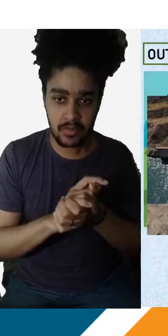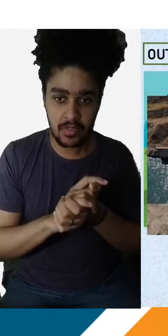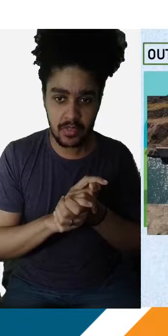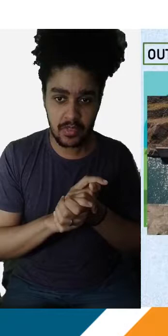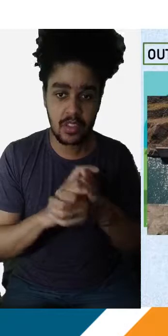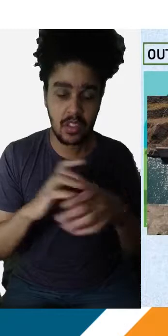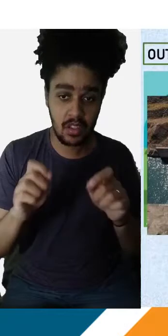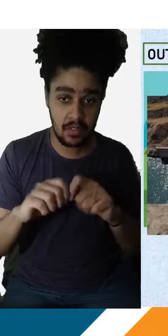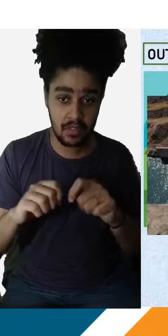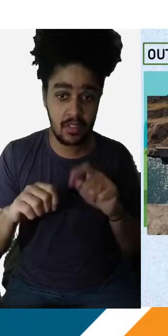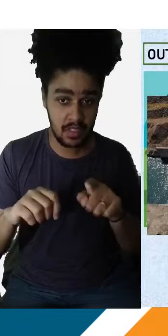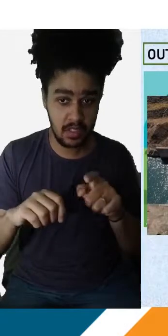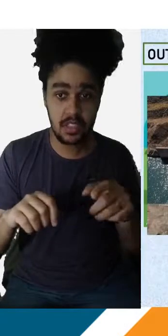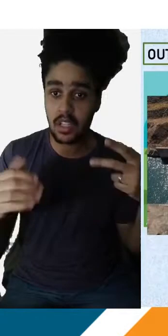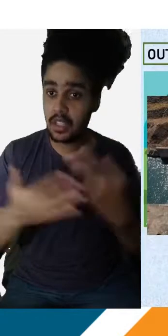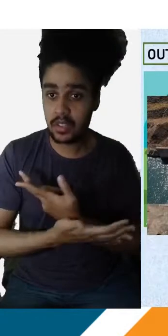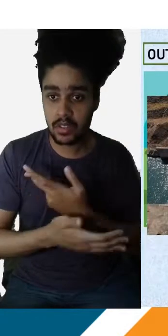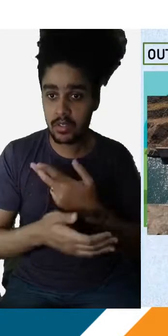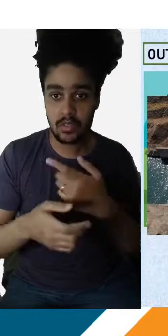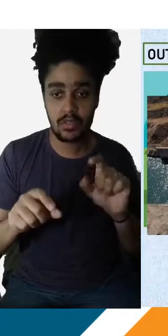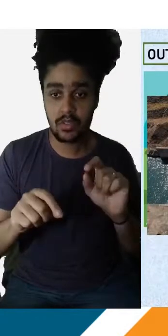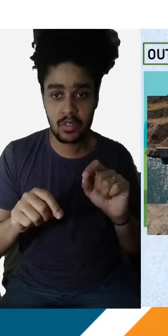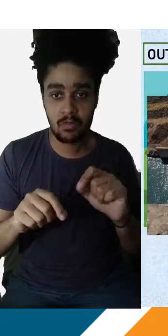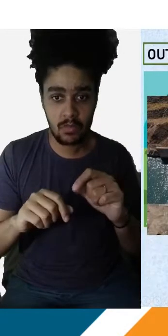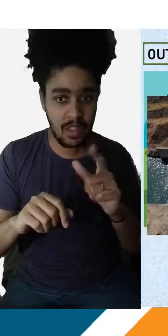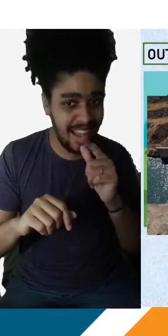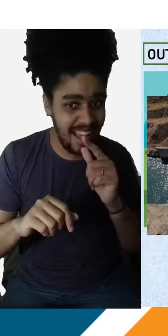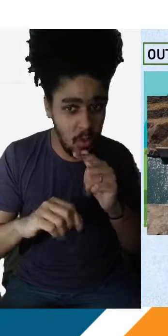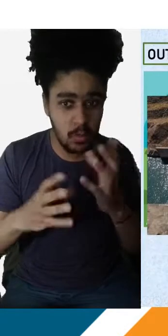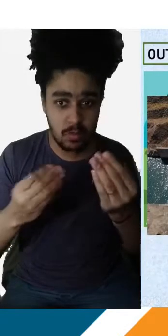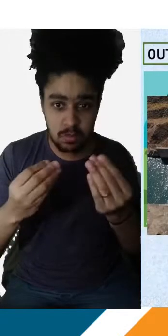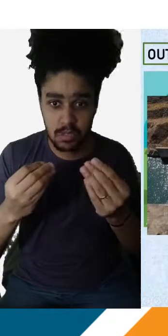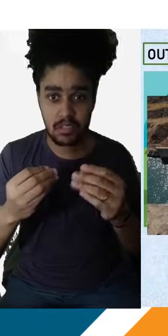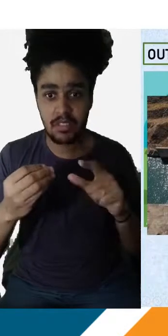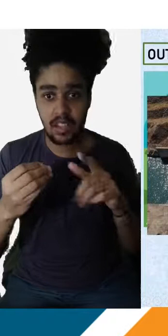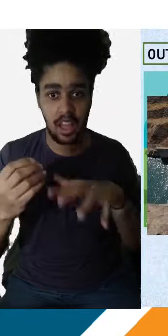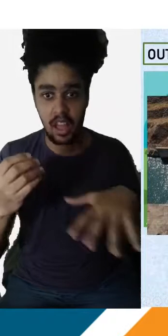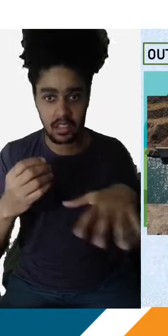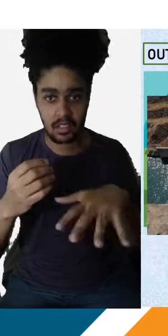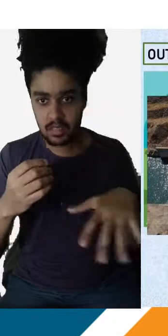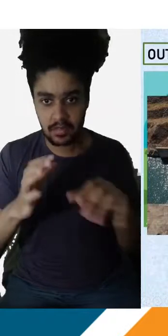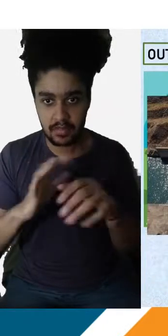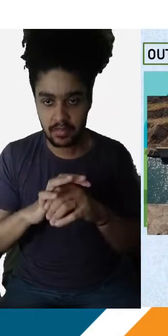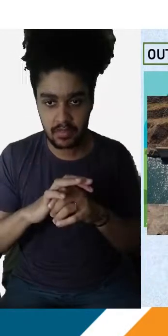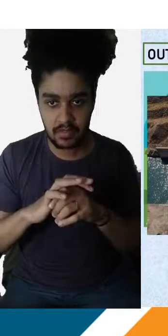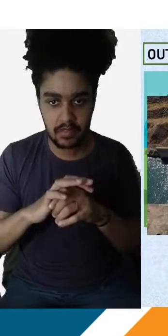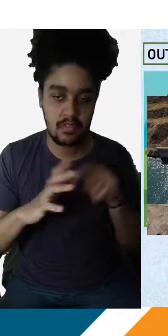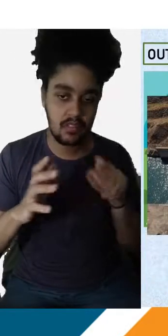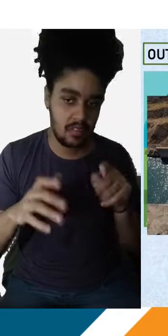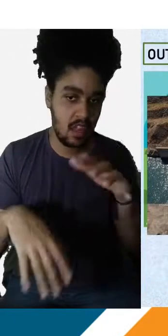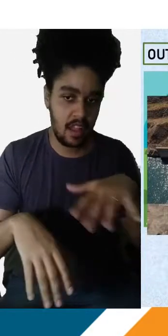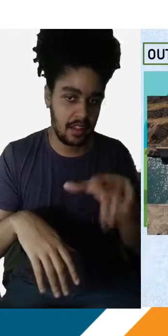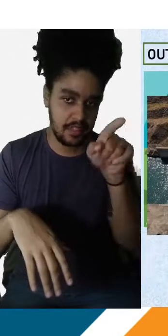barragem e, consequentemente, houve o alagamento de uma área, como vocês podem ver nessa área aqui em